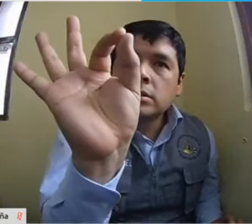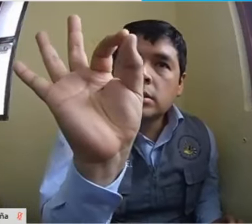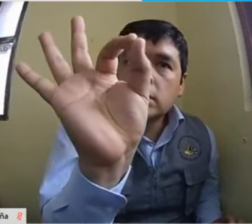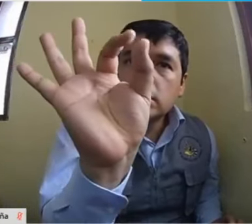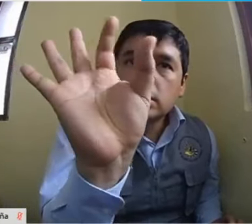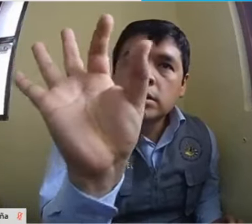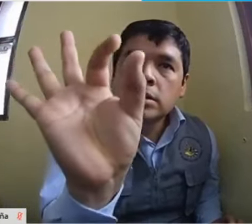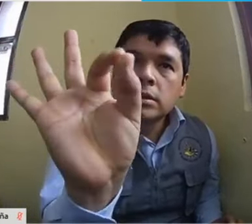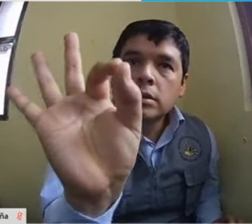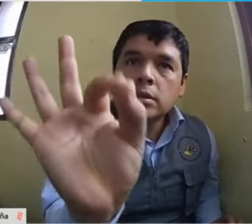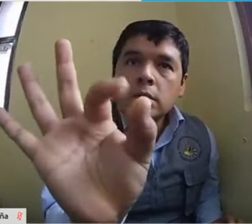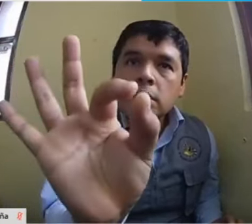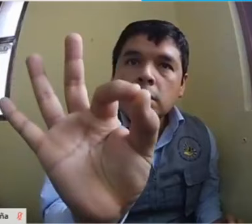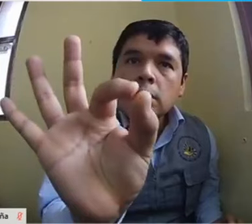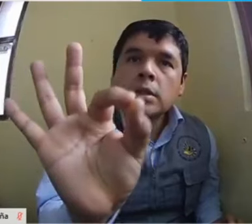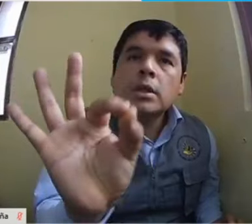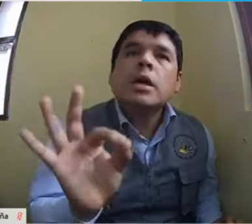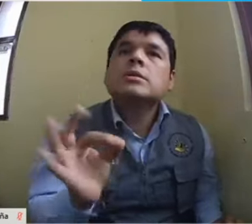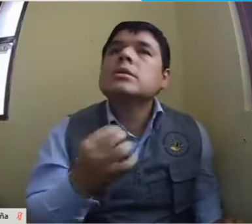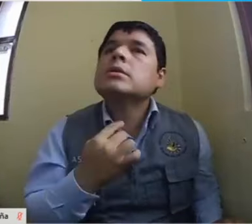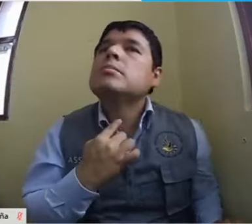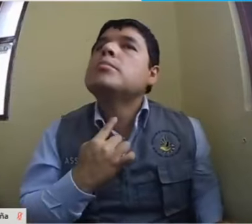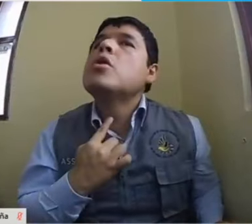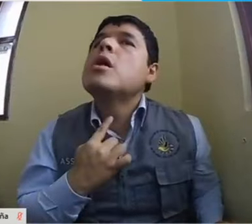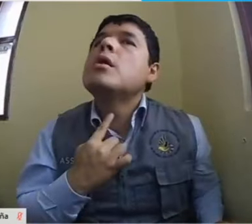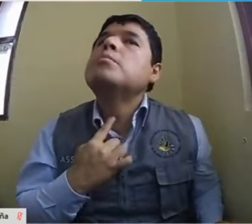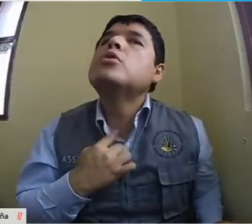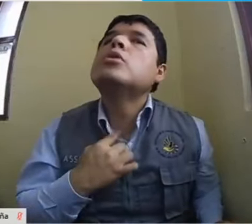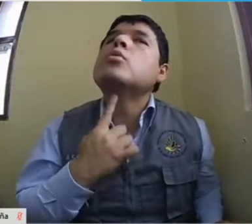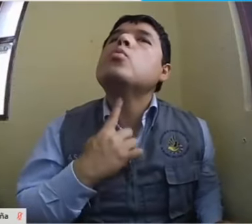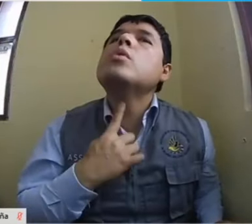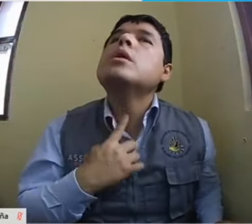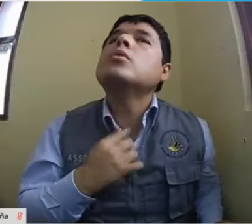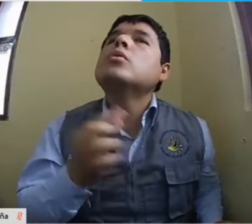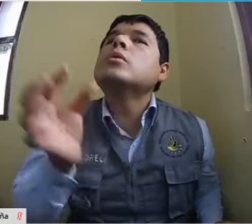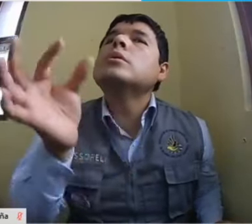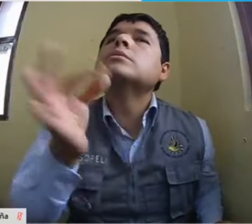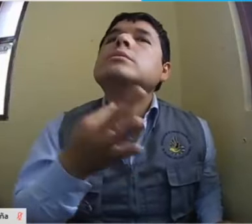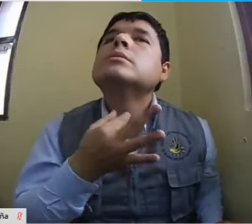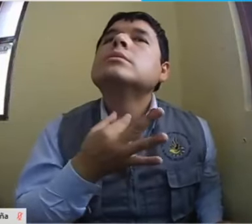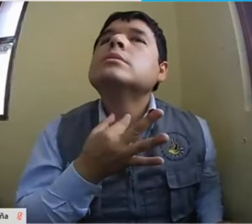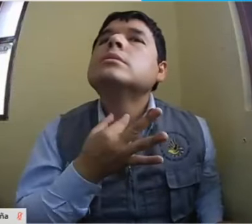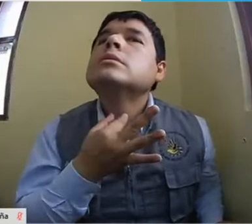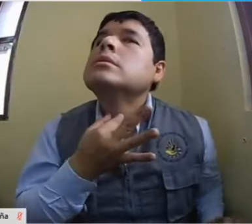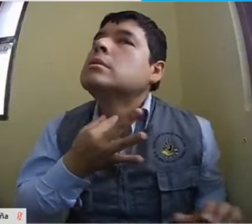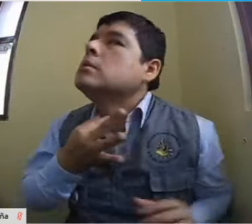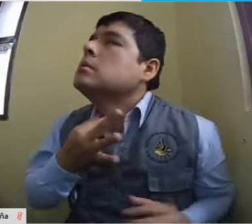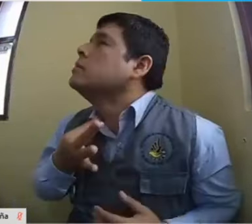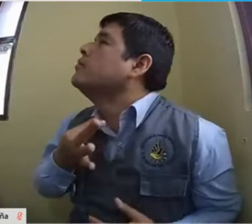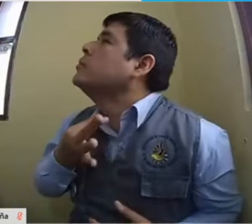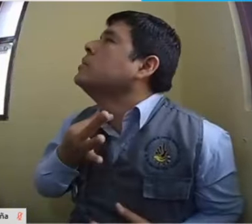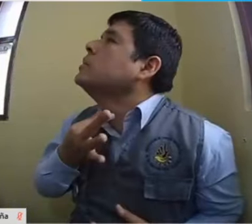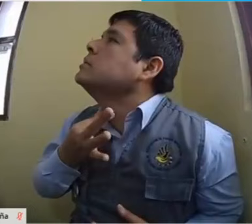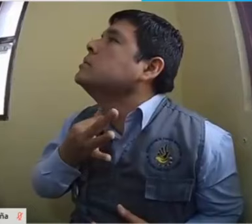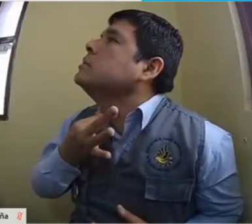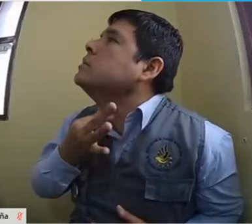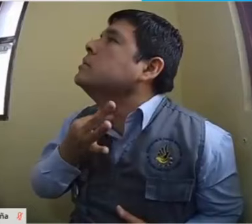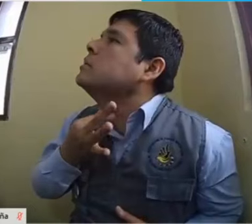hombre y con el pulgar y el índice se peñizca un poco la parte del cuello, la parte baja del cuello.